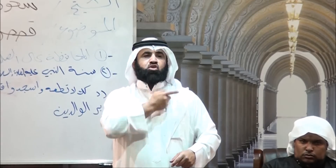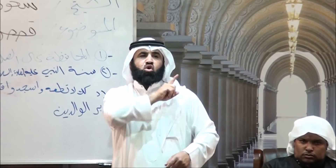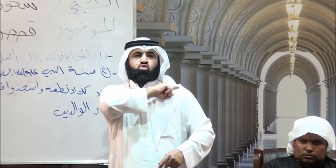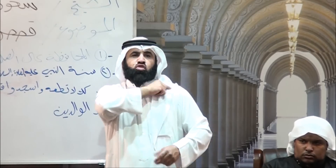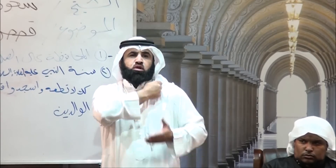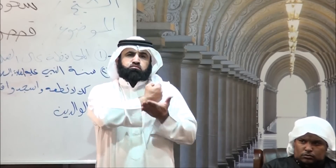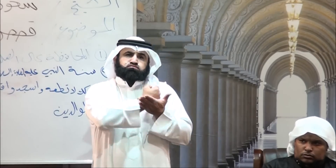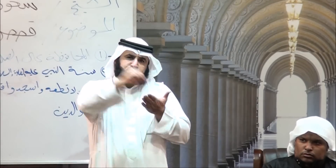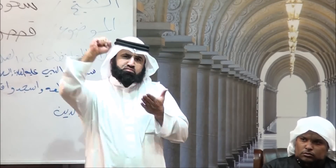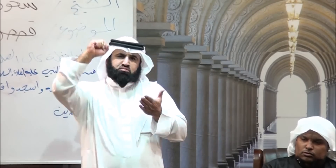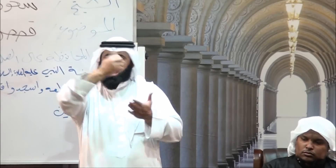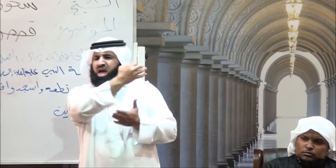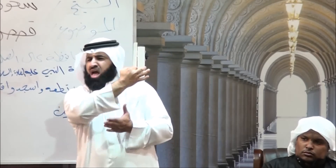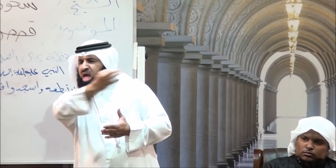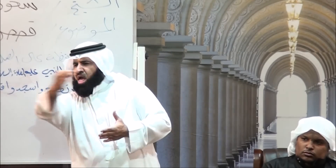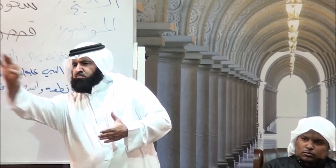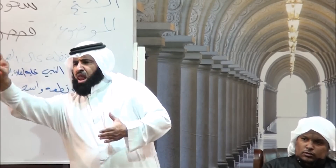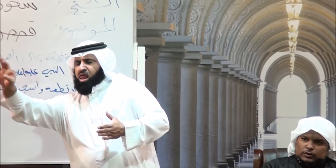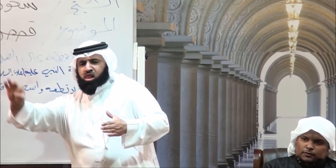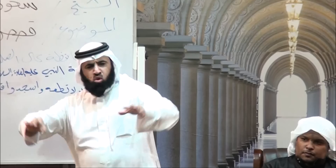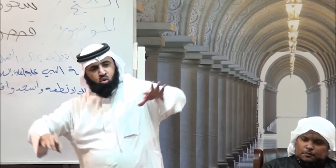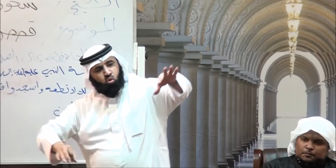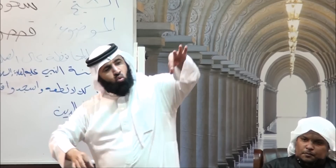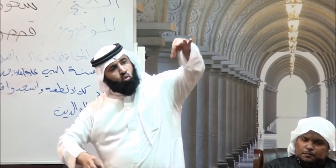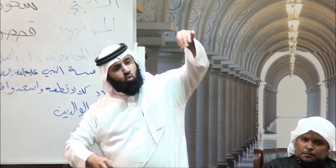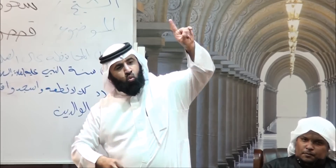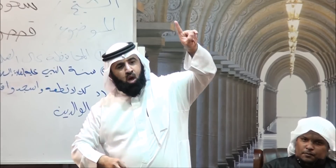إلا رجل واحد.